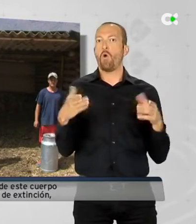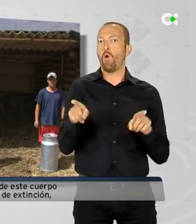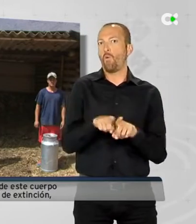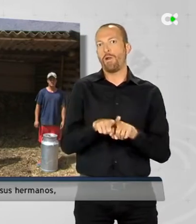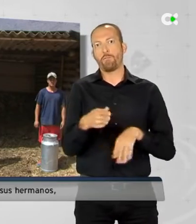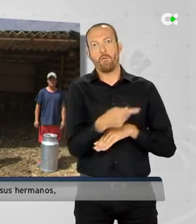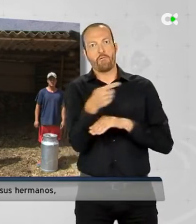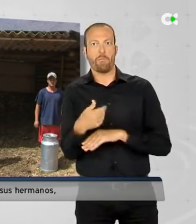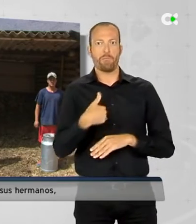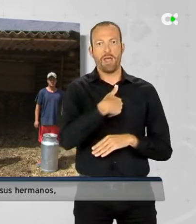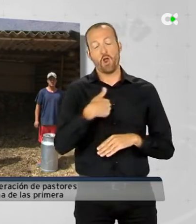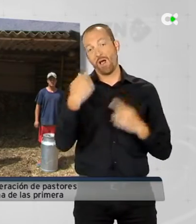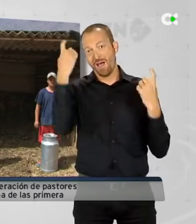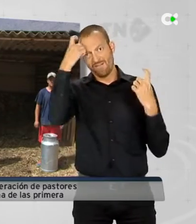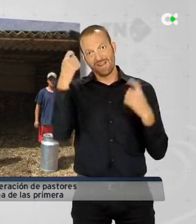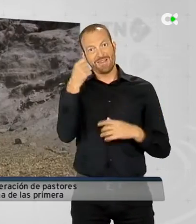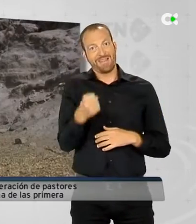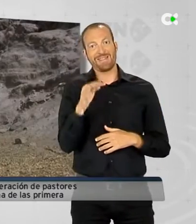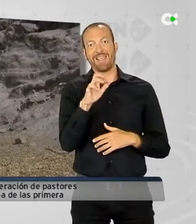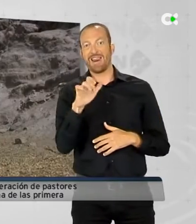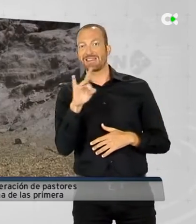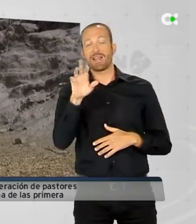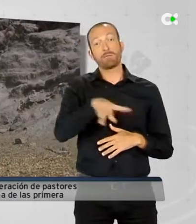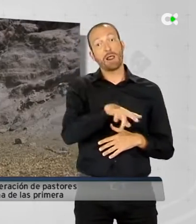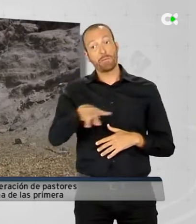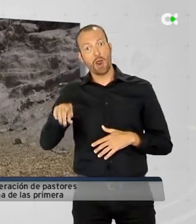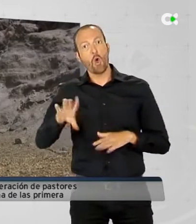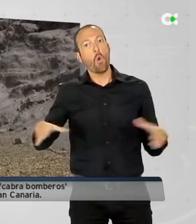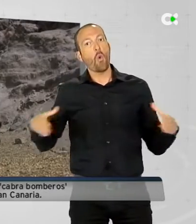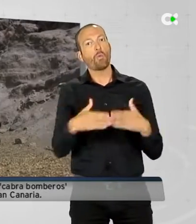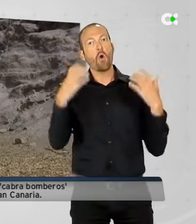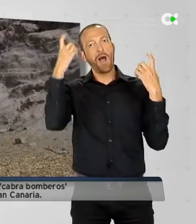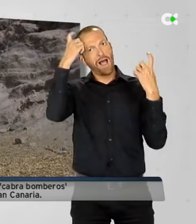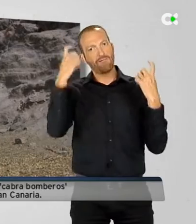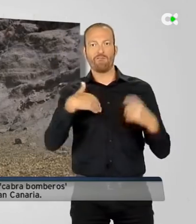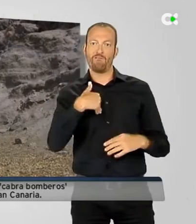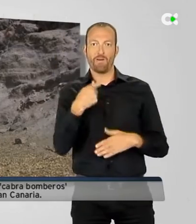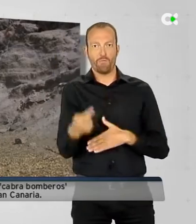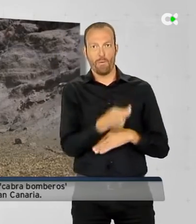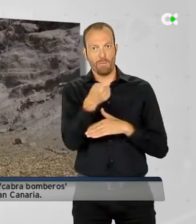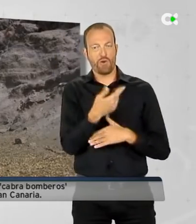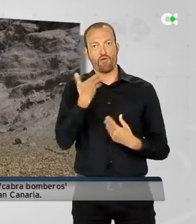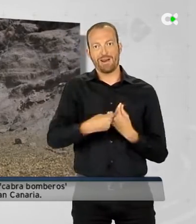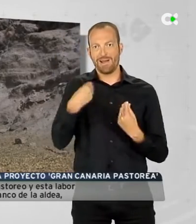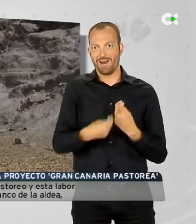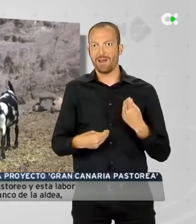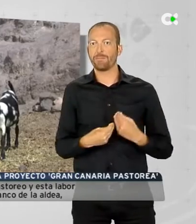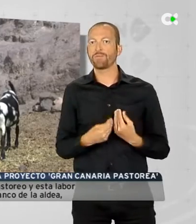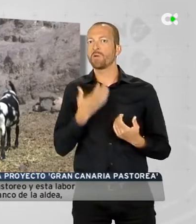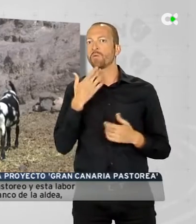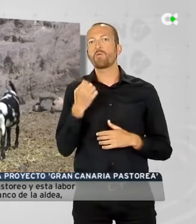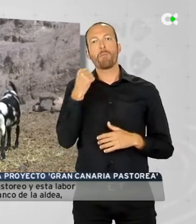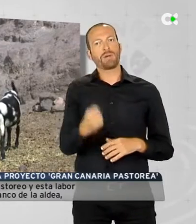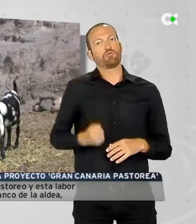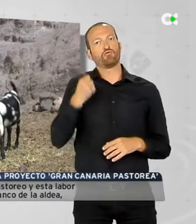Teresa y sus hermanos, esta nueva generación de pastores dirige a una de las primeras brigadas de cabra bombero de Gran Canaria. Hacemos el pastoreo y esta